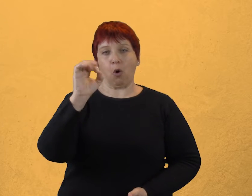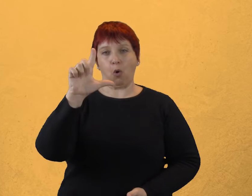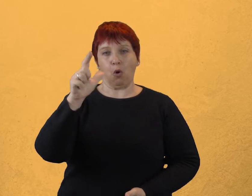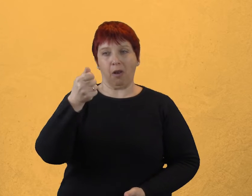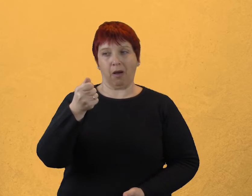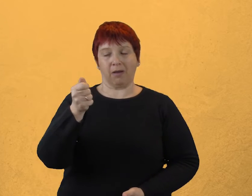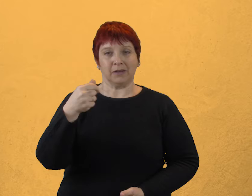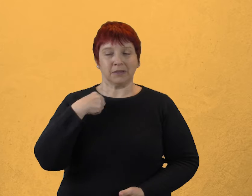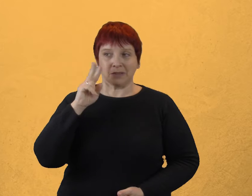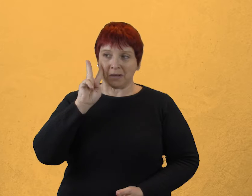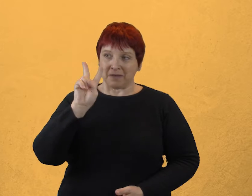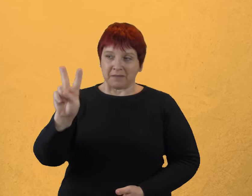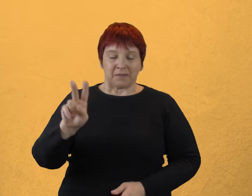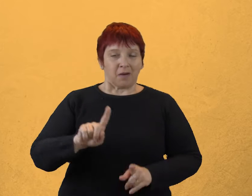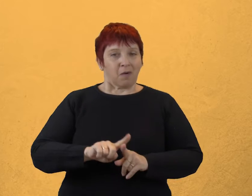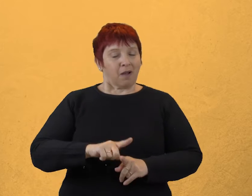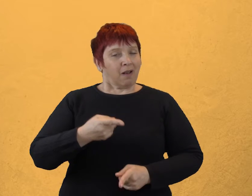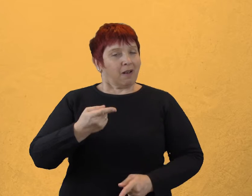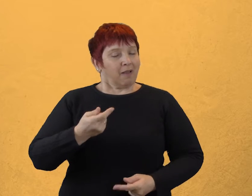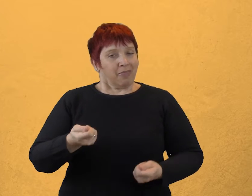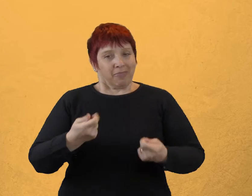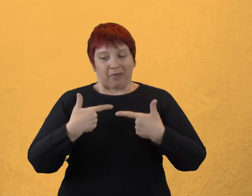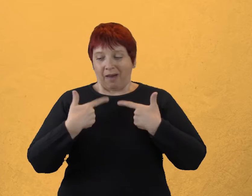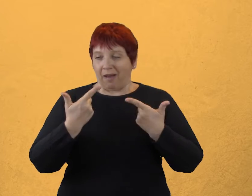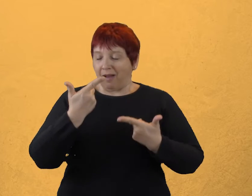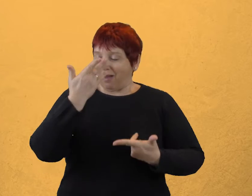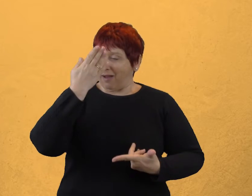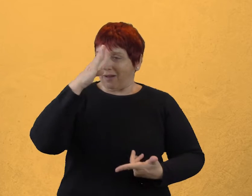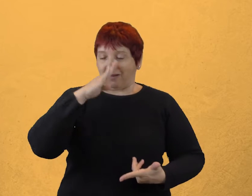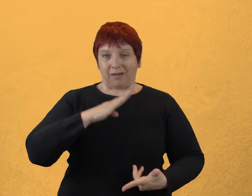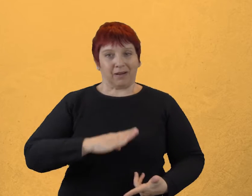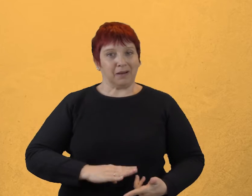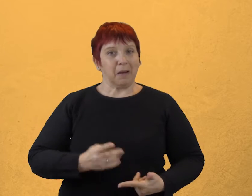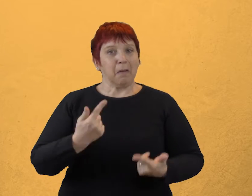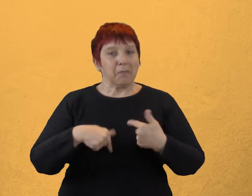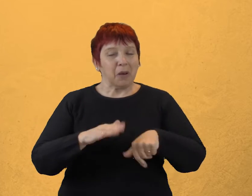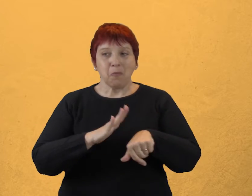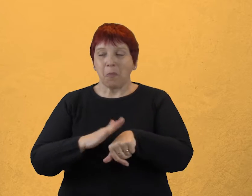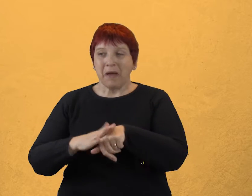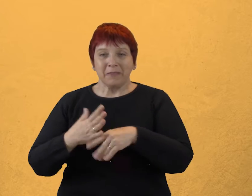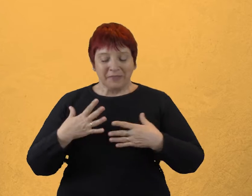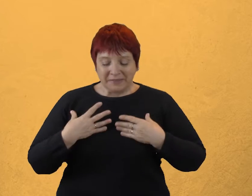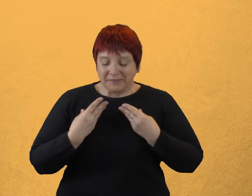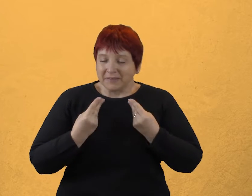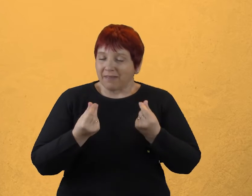¡Ay! Así se llama ella, que sinceramente ha desatado mis mejores